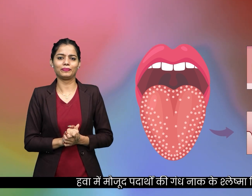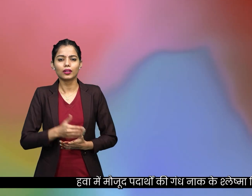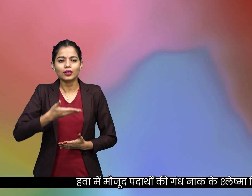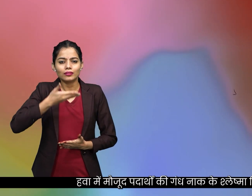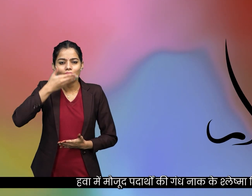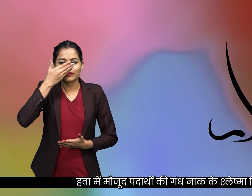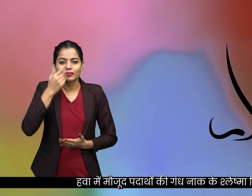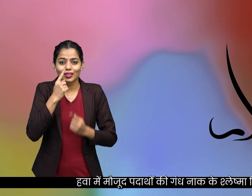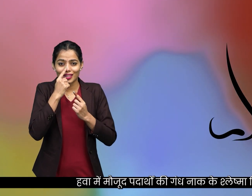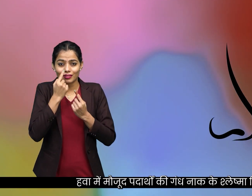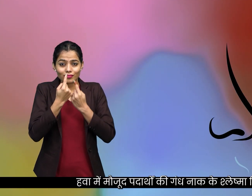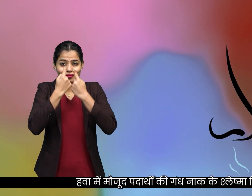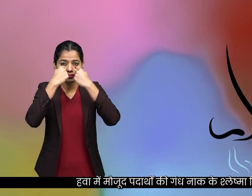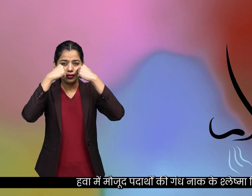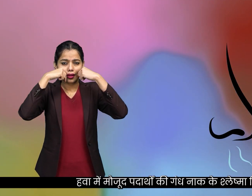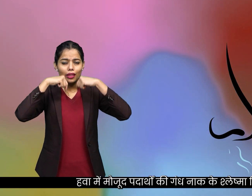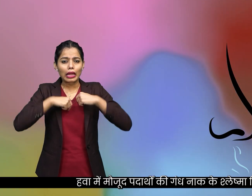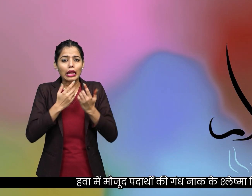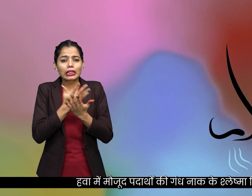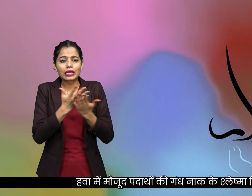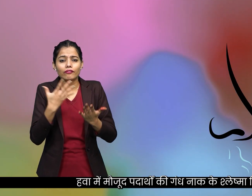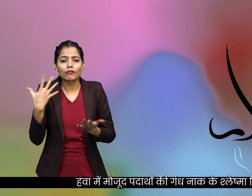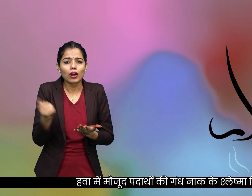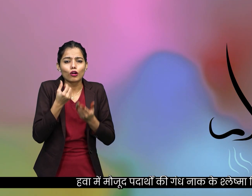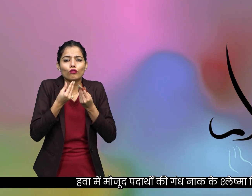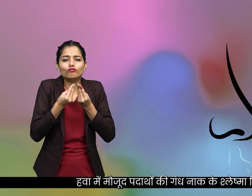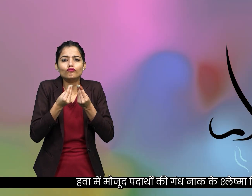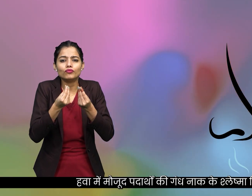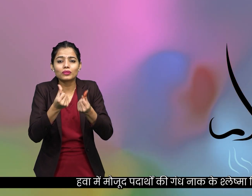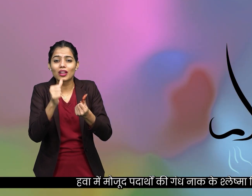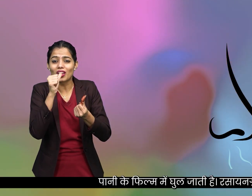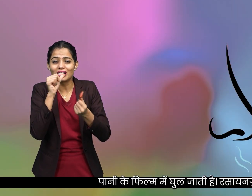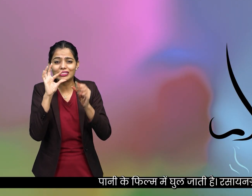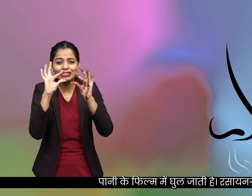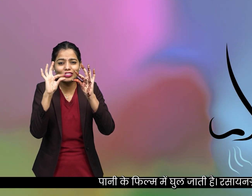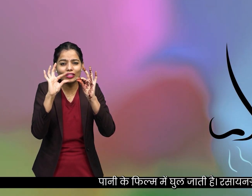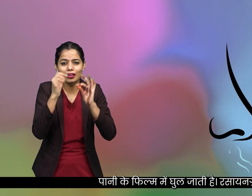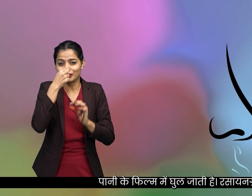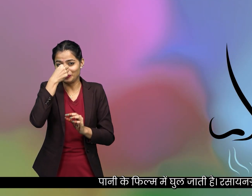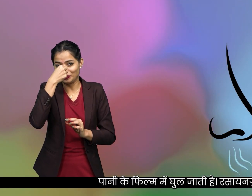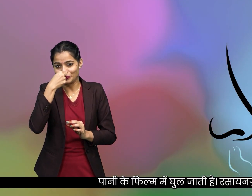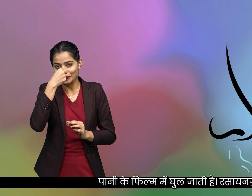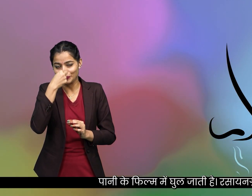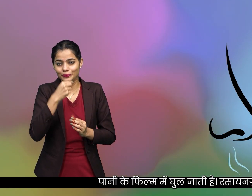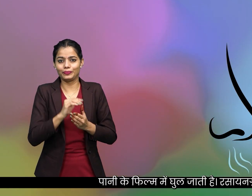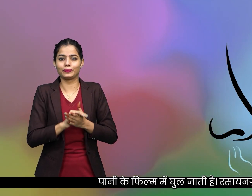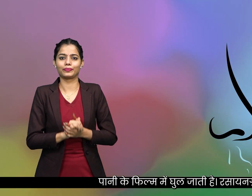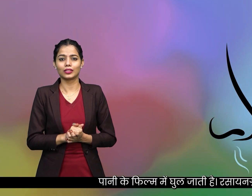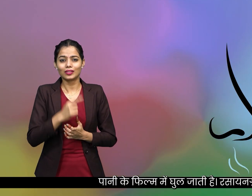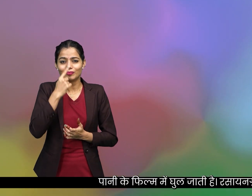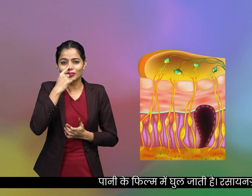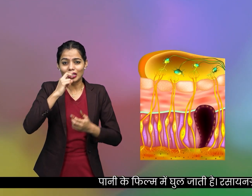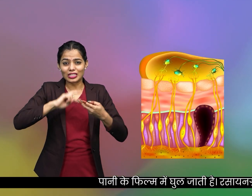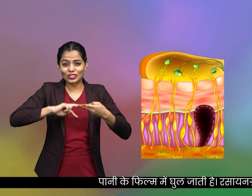हवा में मौजूद पदार्थों की गंध नाक के श्लेष्मा झिल्ली के पानी के फिल्म में घुल जाता